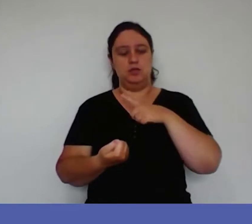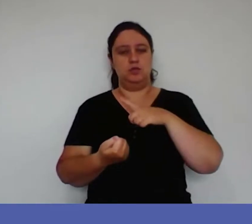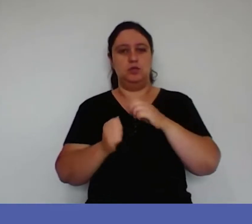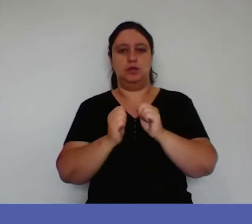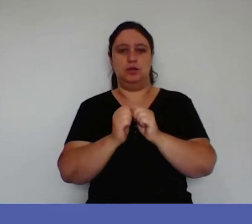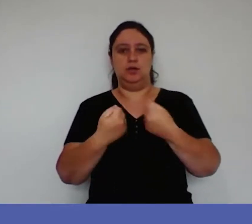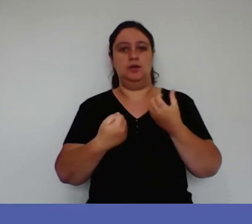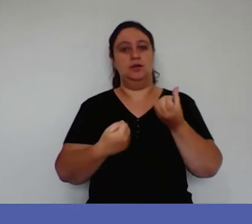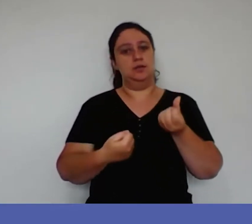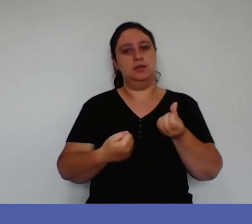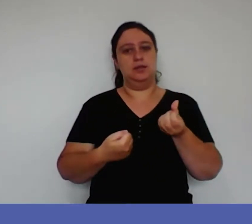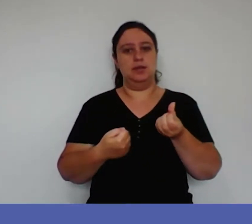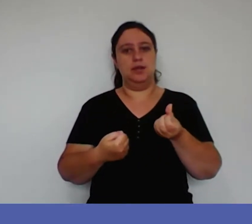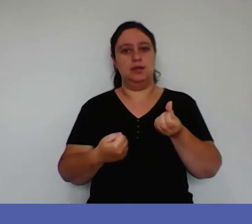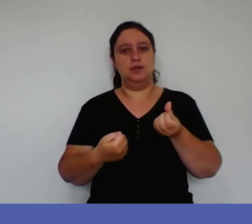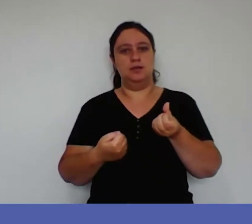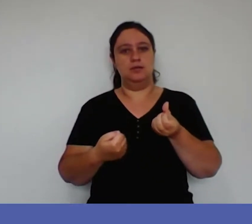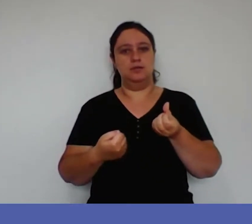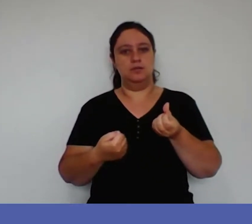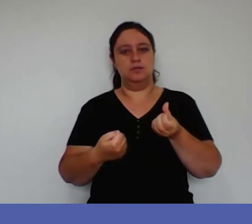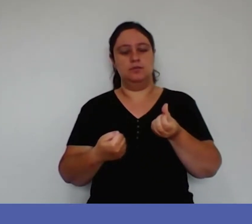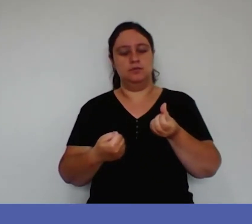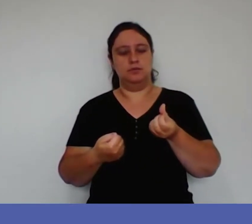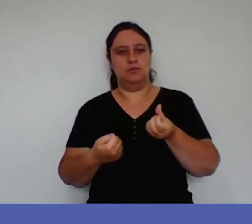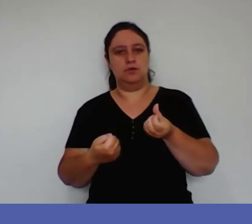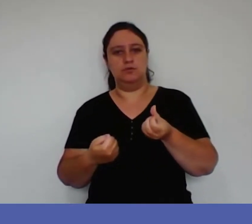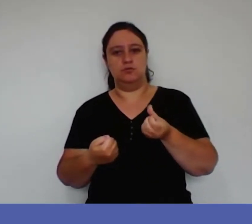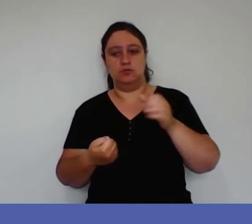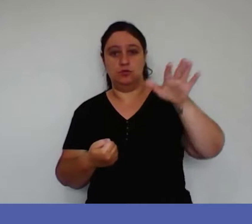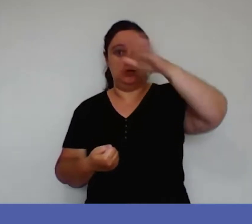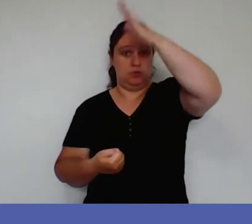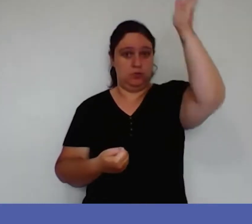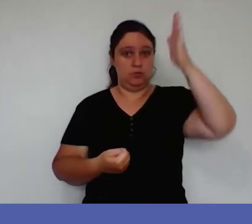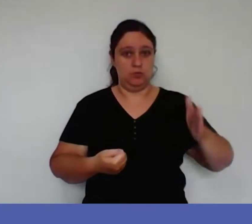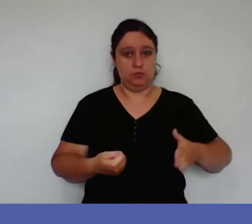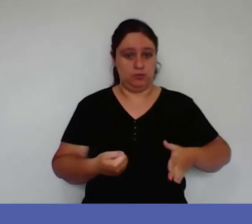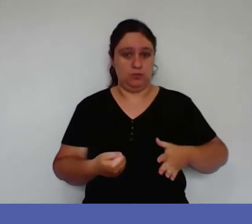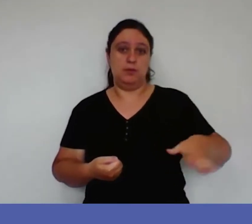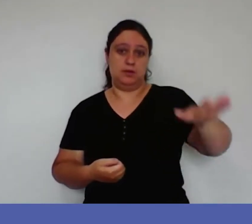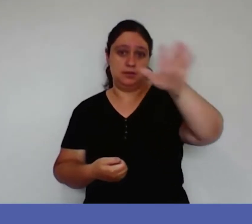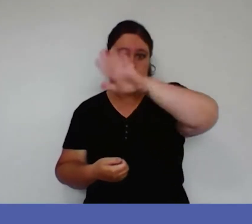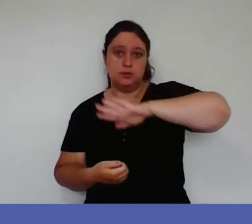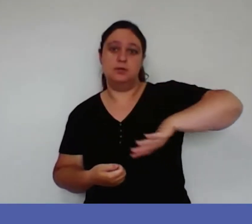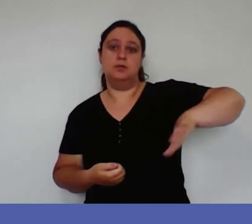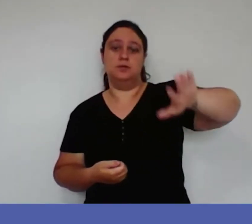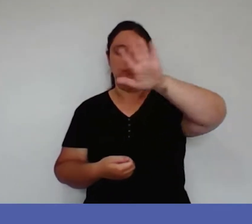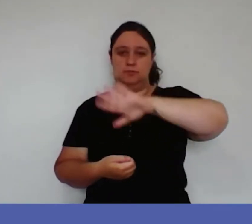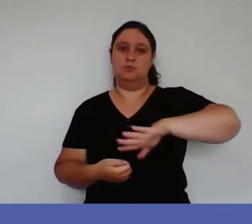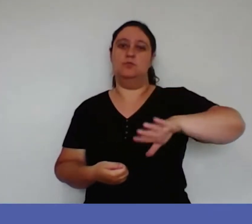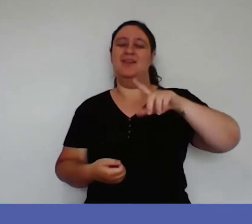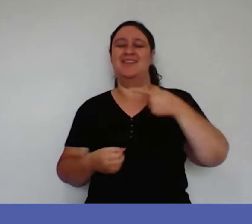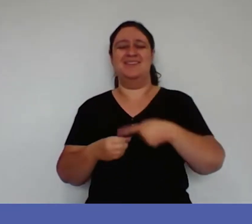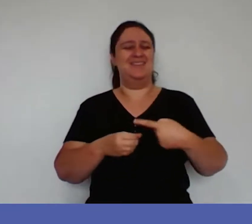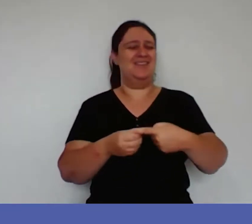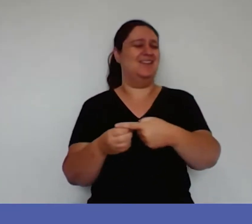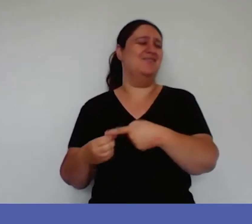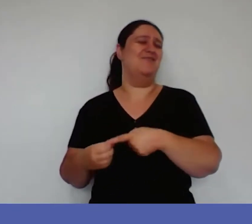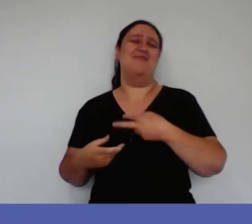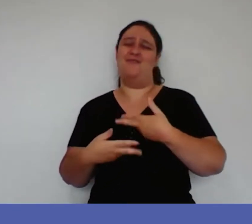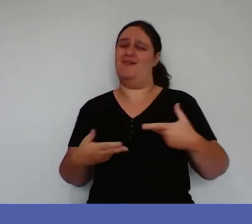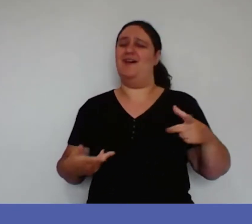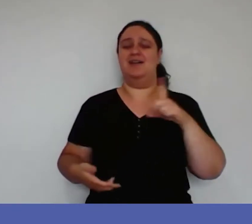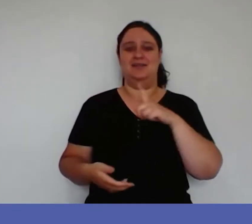que espalhamos pelo Brasil todo. Muitas cidades receberam visita do Expolivro, só que esses